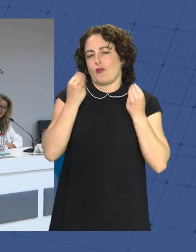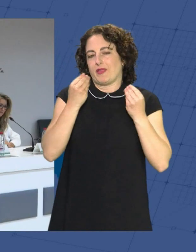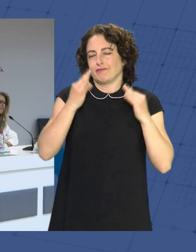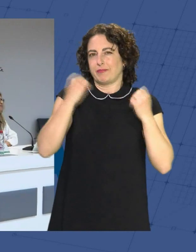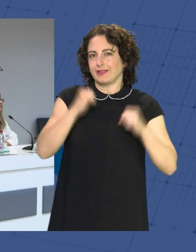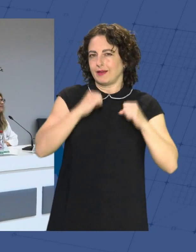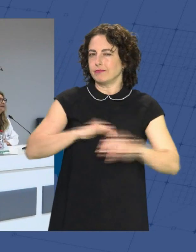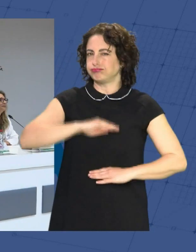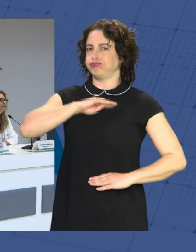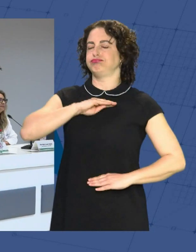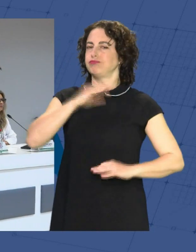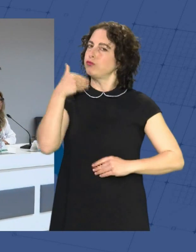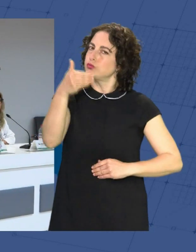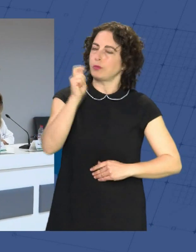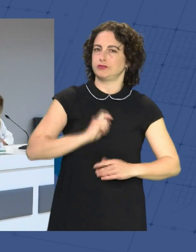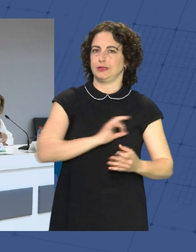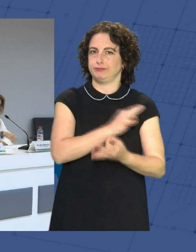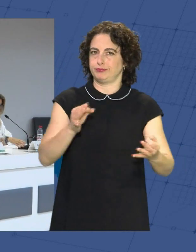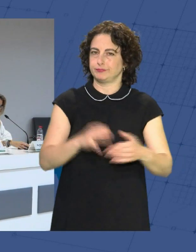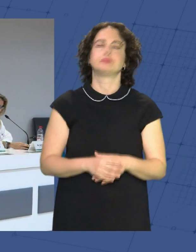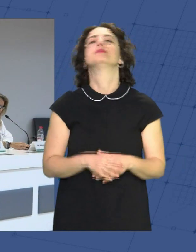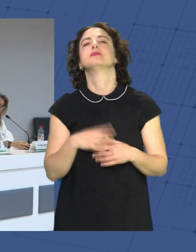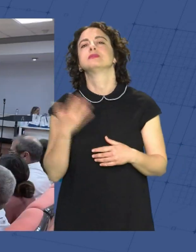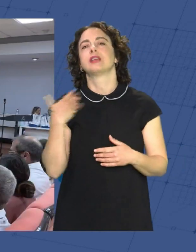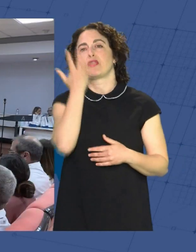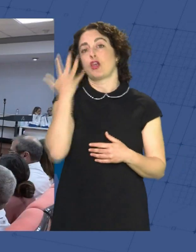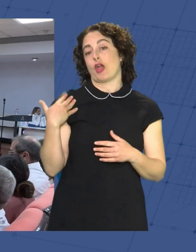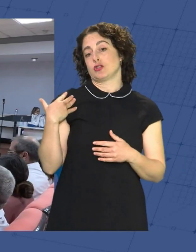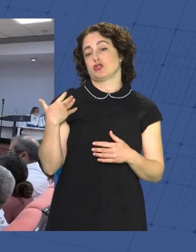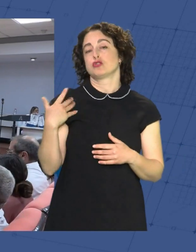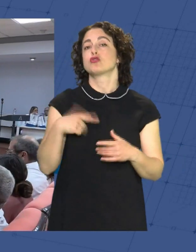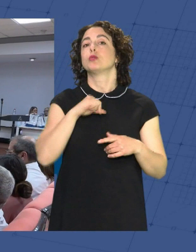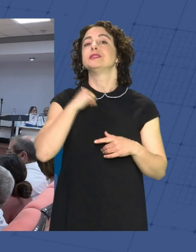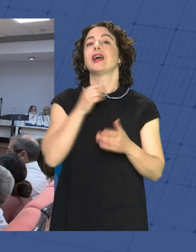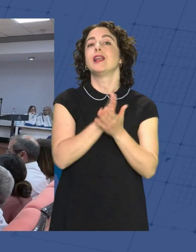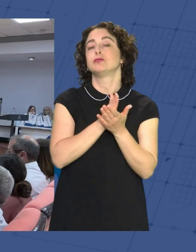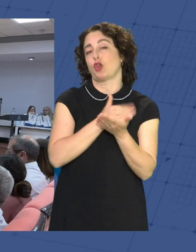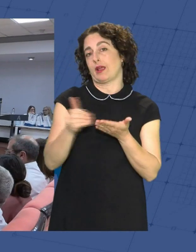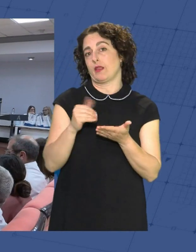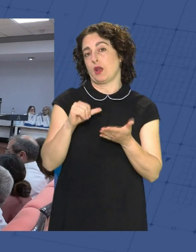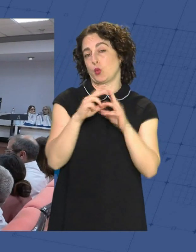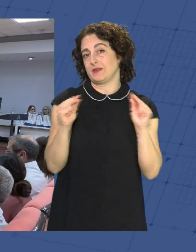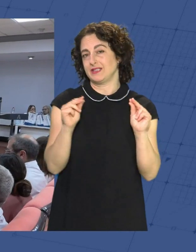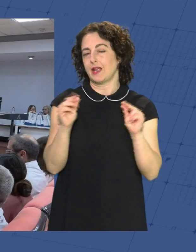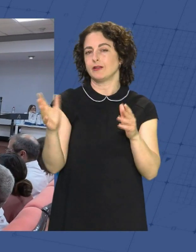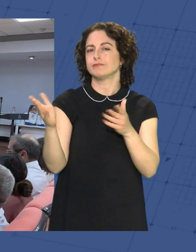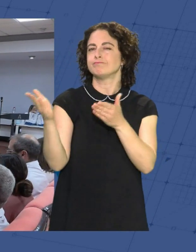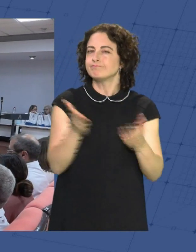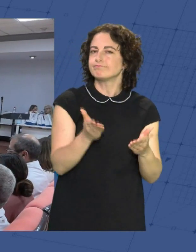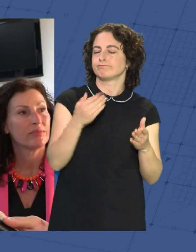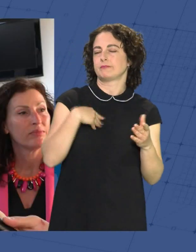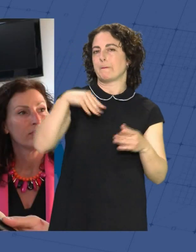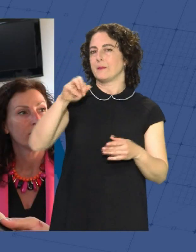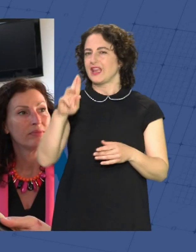necesaria para su futuro profesional. Desde hace cinco años, el Hospital Universitario acoge a profesionales MIR para su